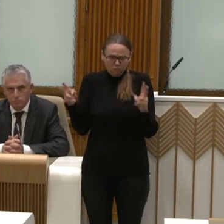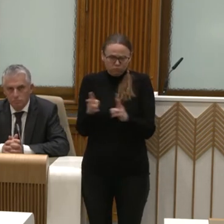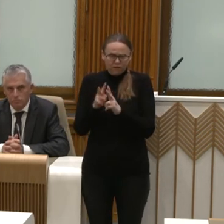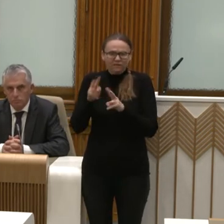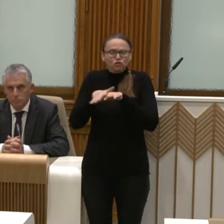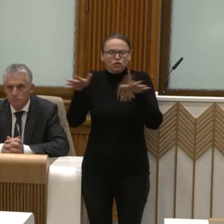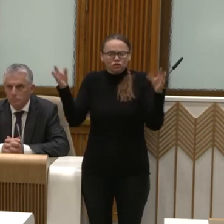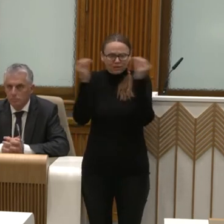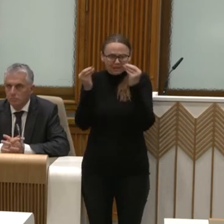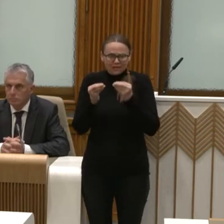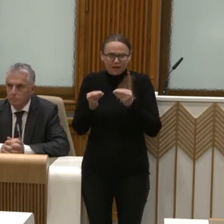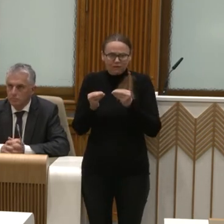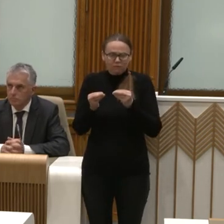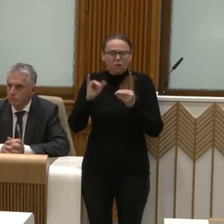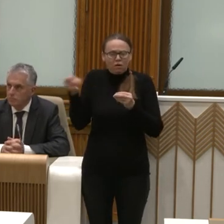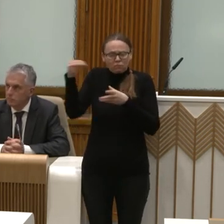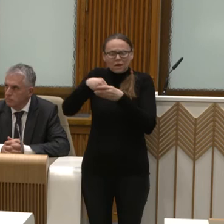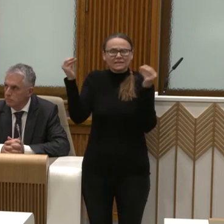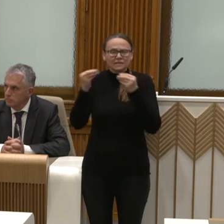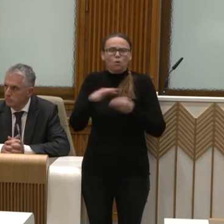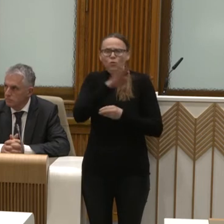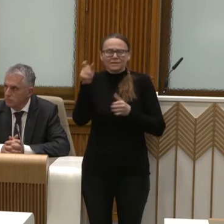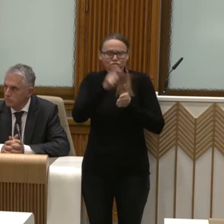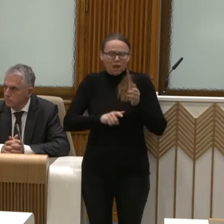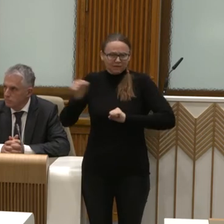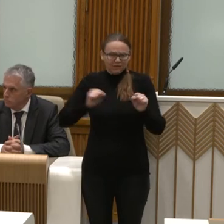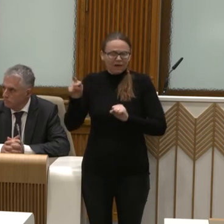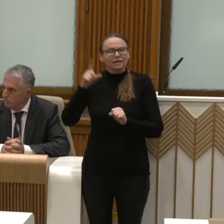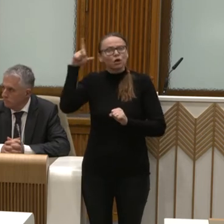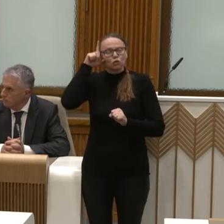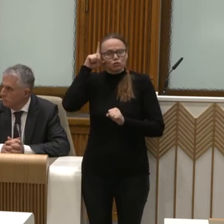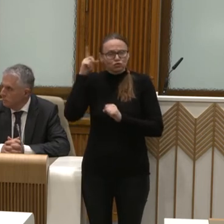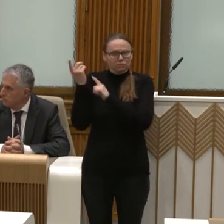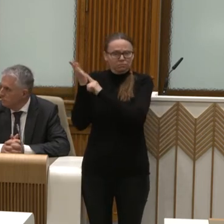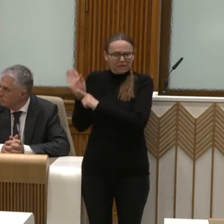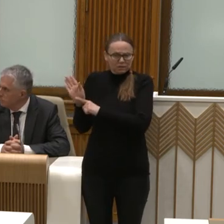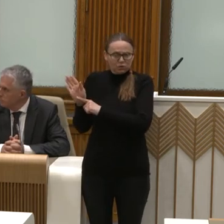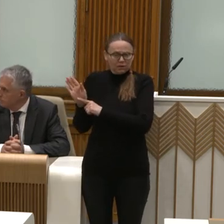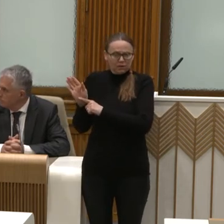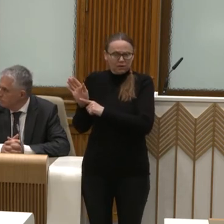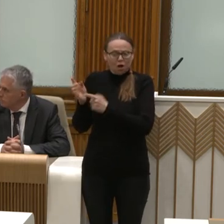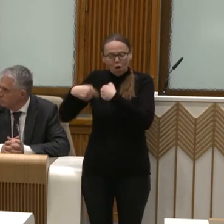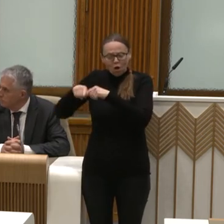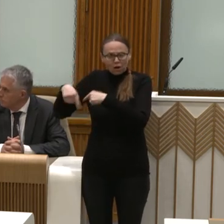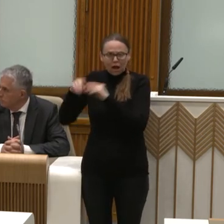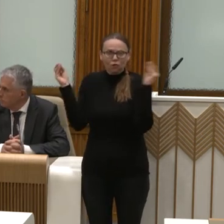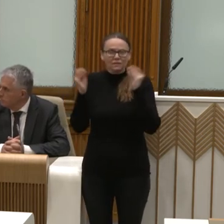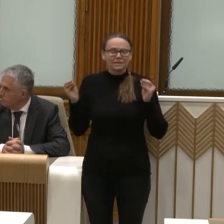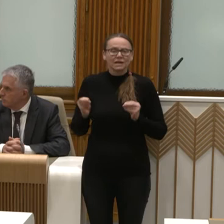sestavljajo vsi člani vlade in ključni predstojniki organov v sestavi, ki